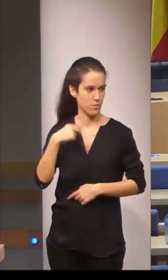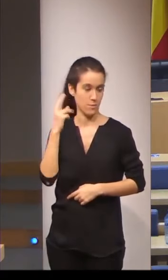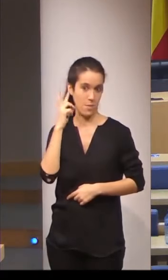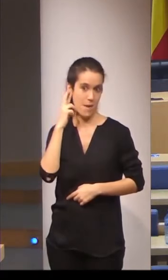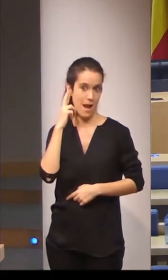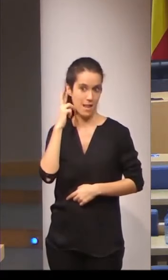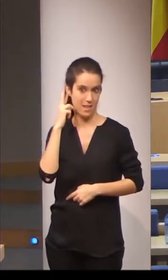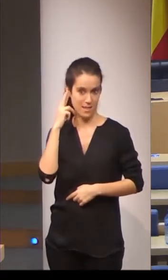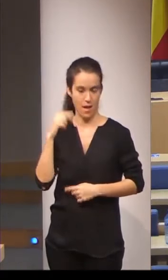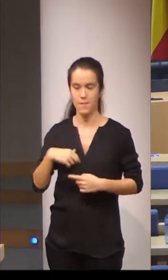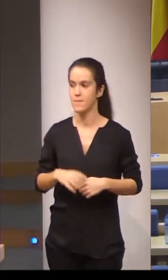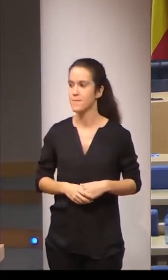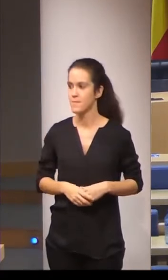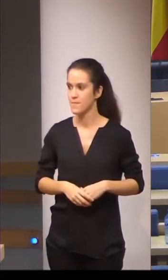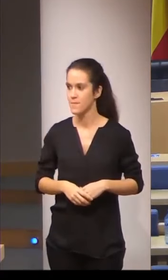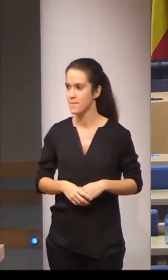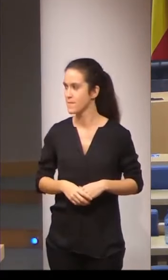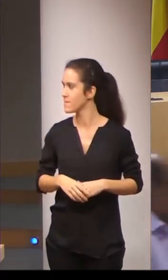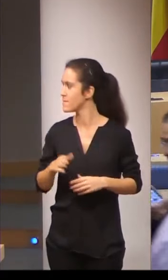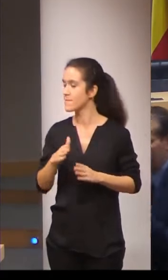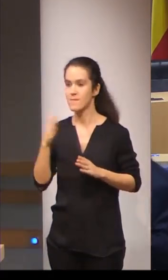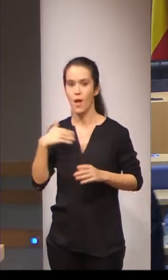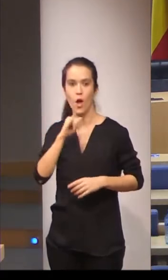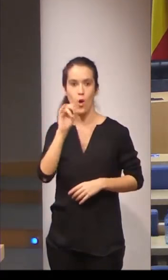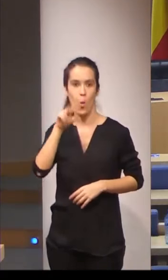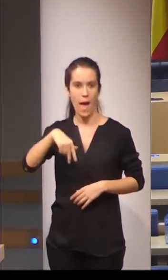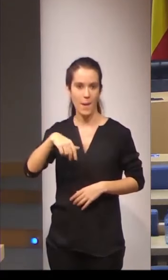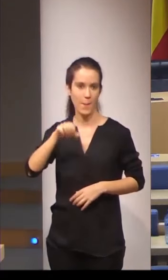acompañado de… De Juan Pedro.